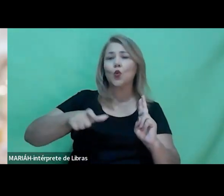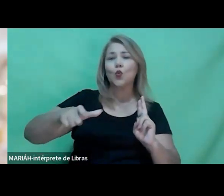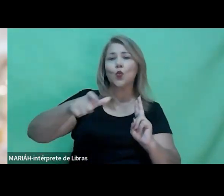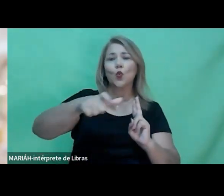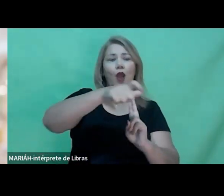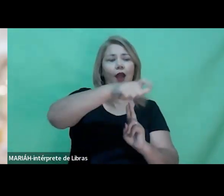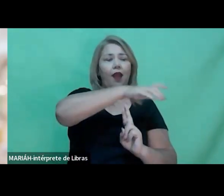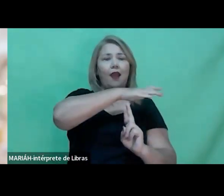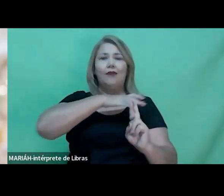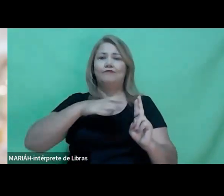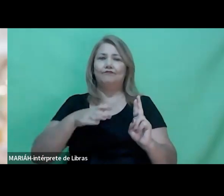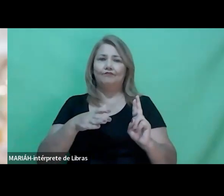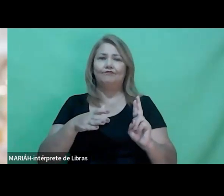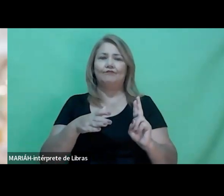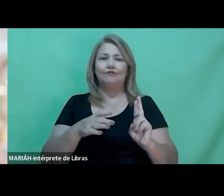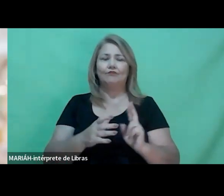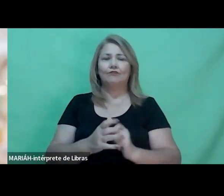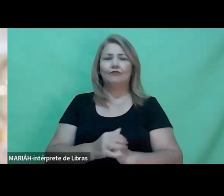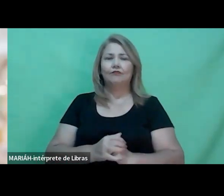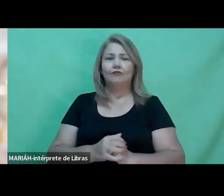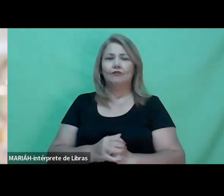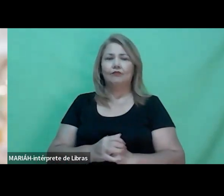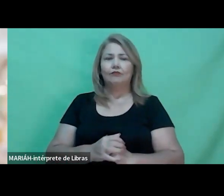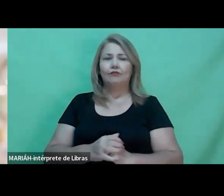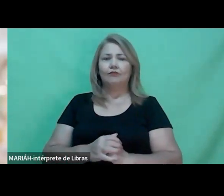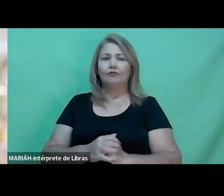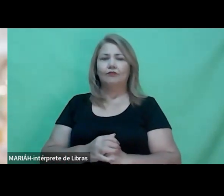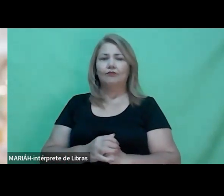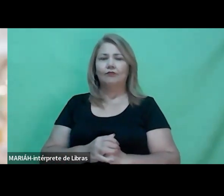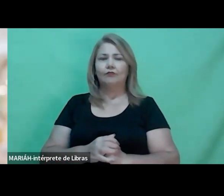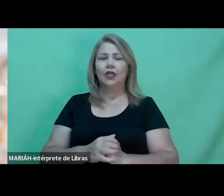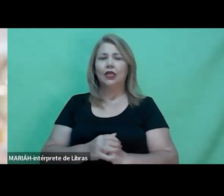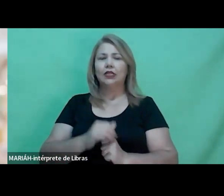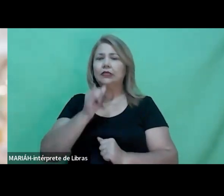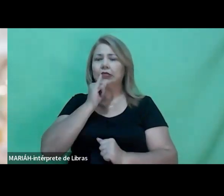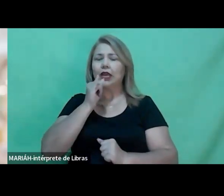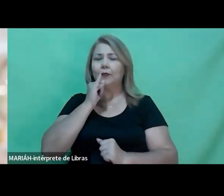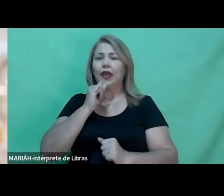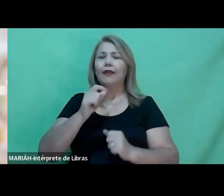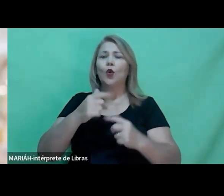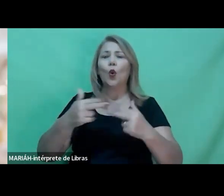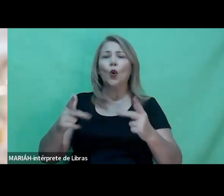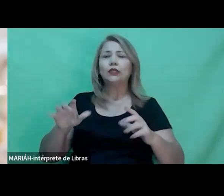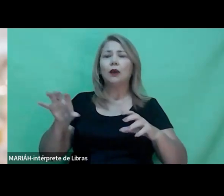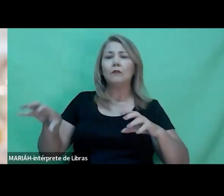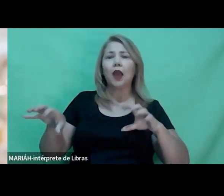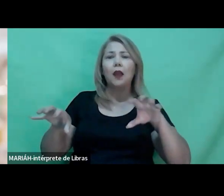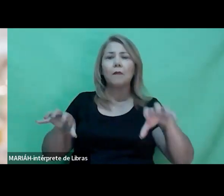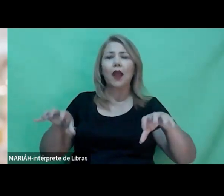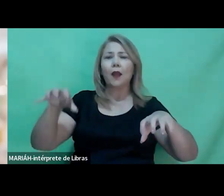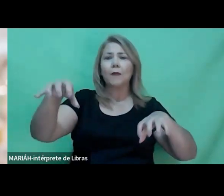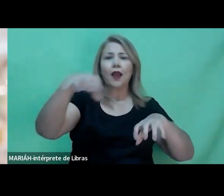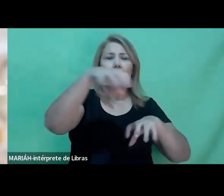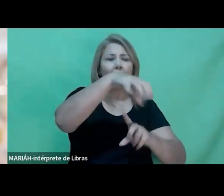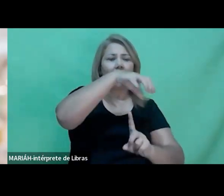espacio Eso quiere decir tener en cuenta la ubicación de las cosas o de las personas